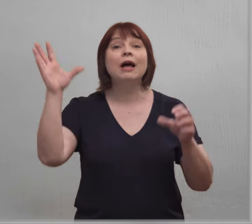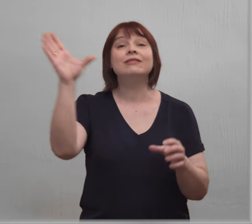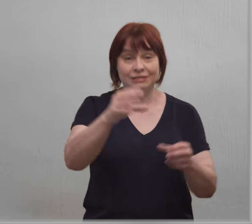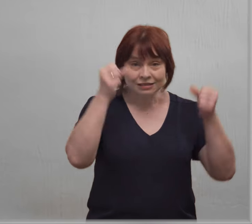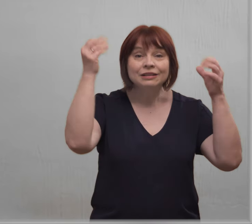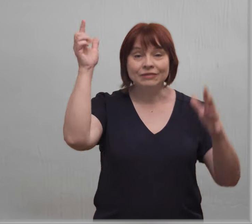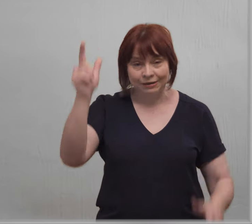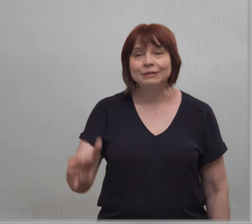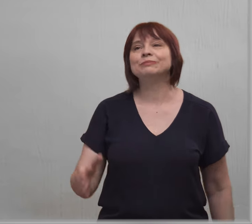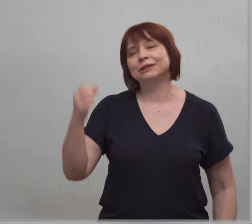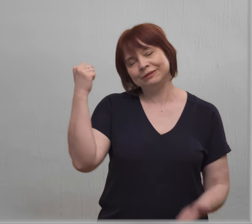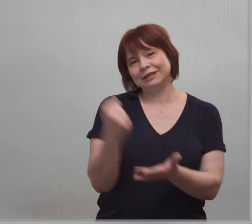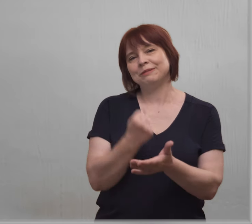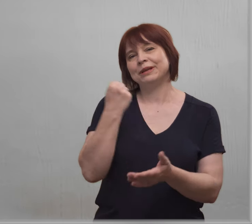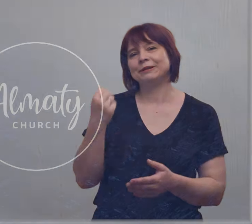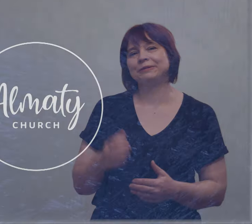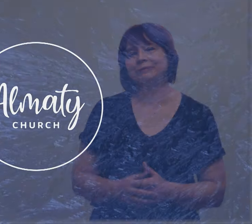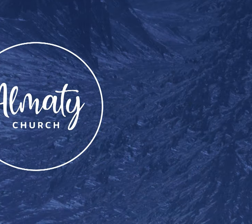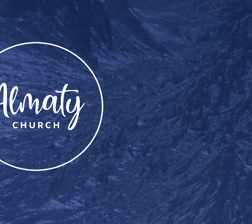Слава Господу! Аминь.